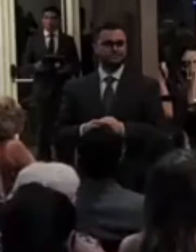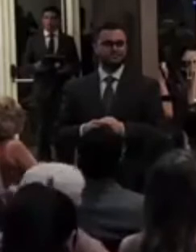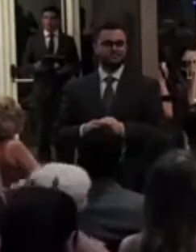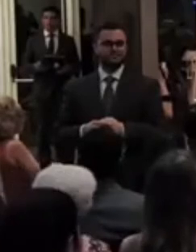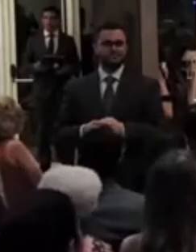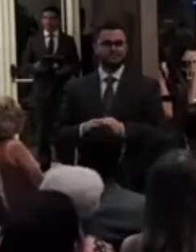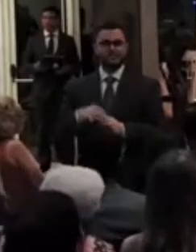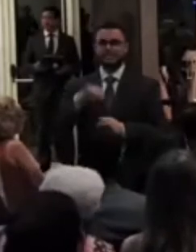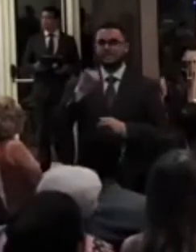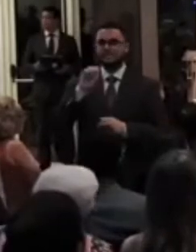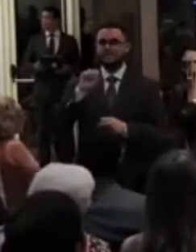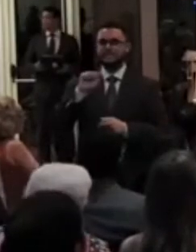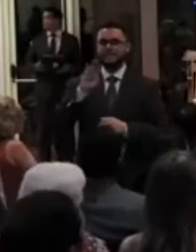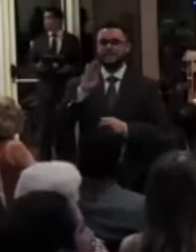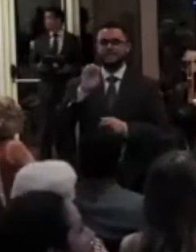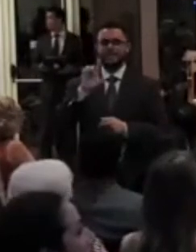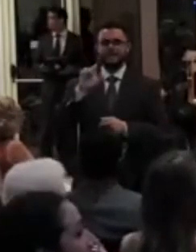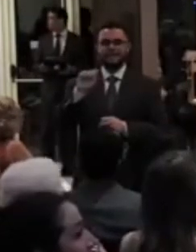Isabel Azim.